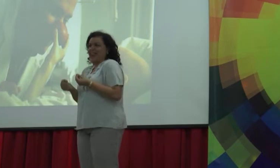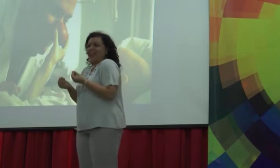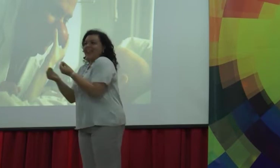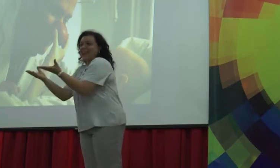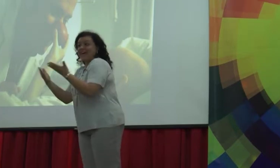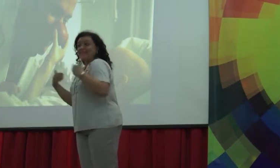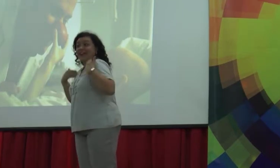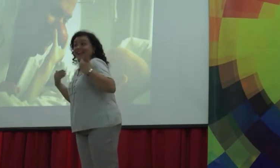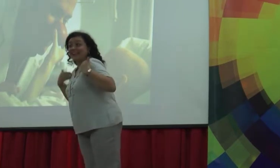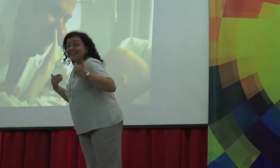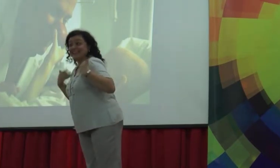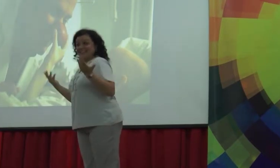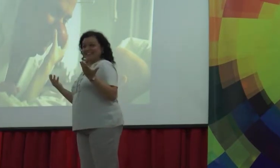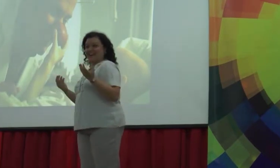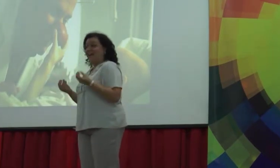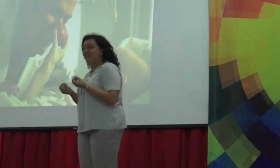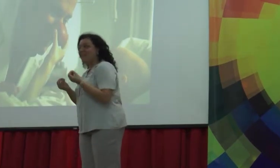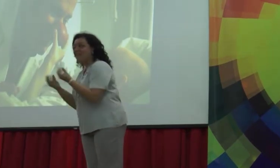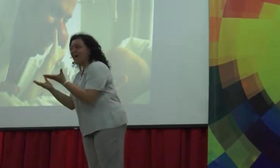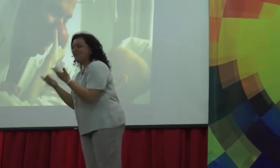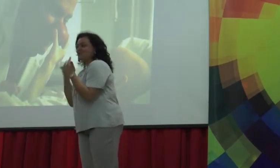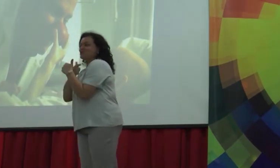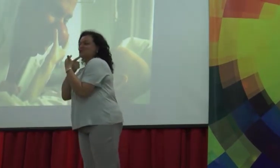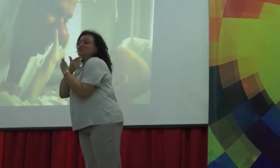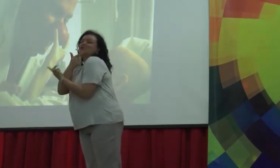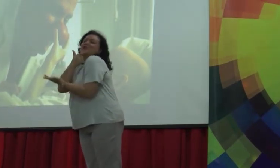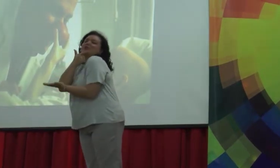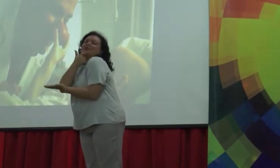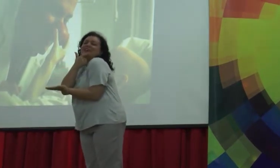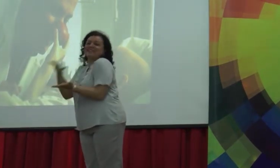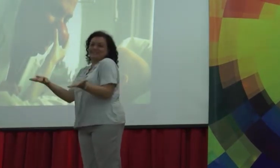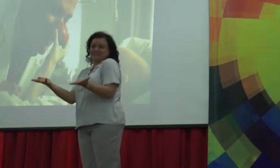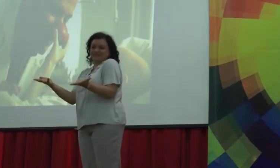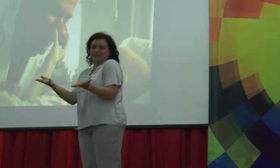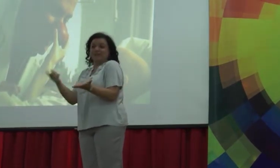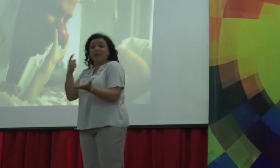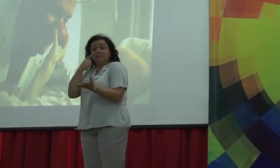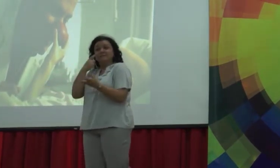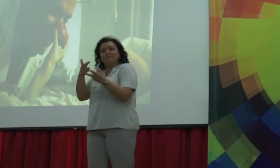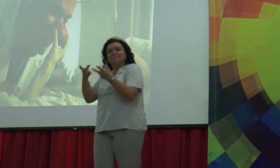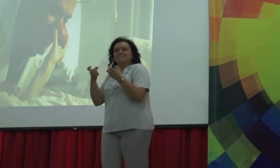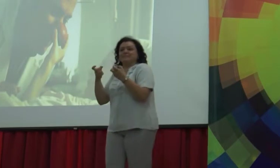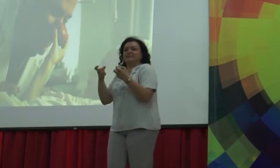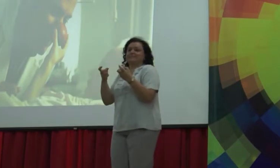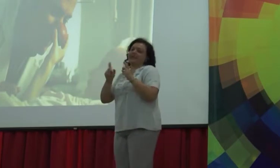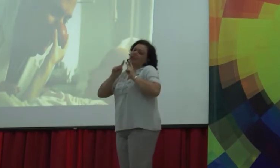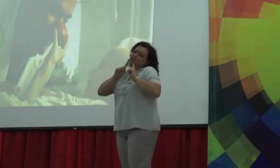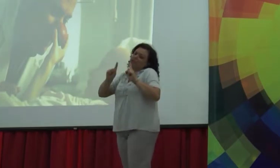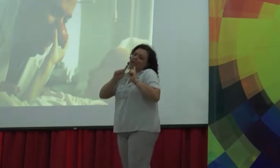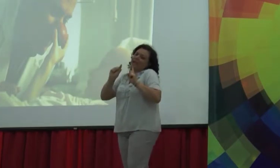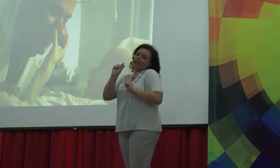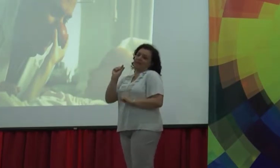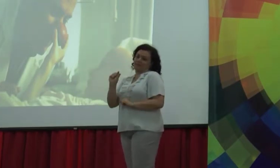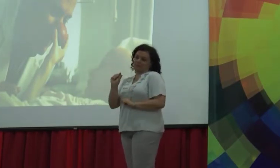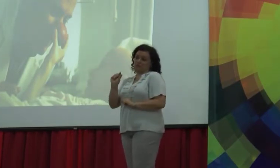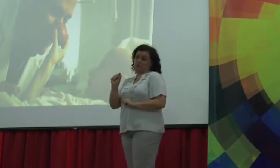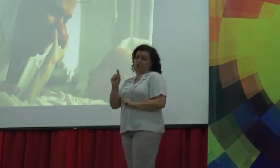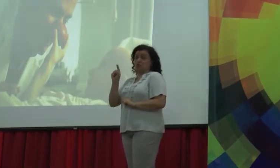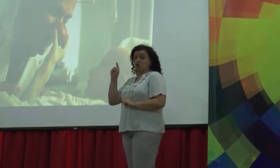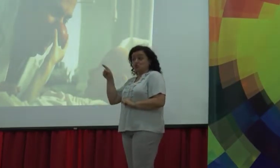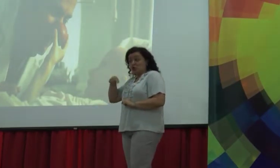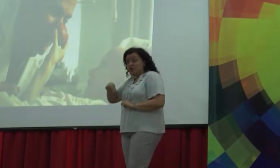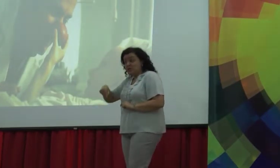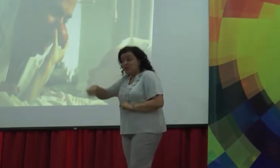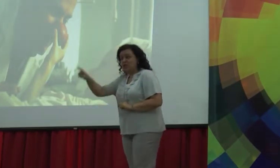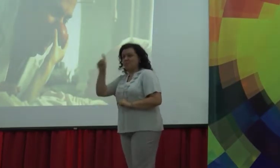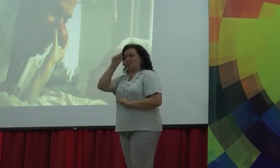que estão doentes. Vamos levar alegria, vamos levar sorriso. Isso é muito importante